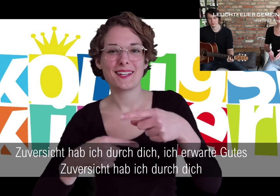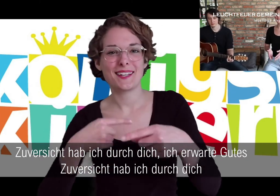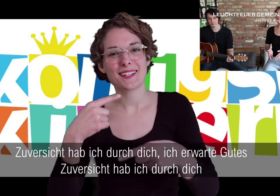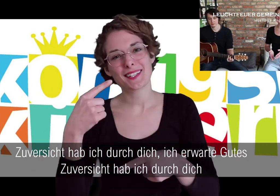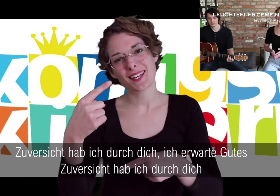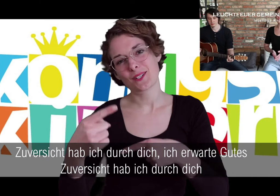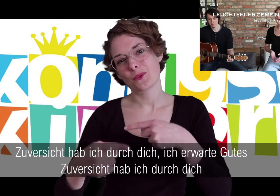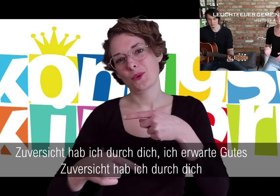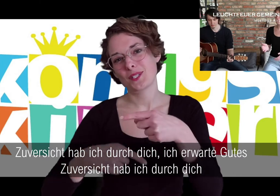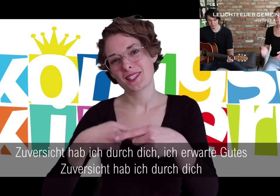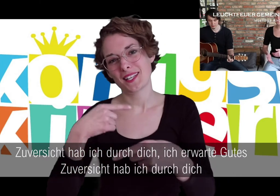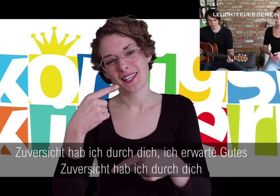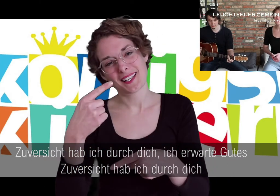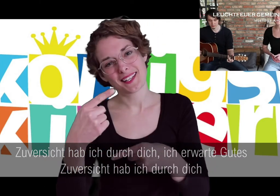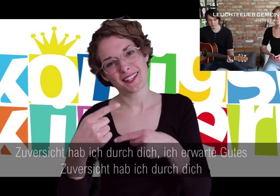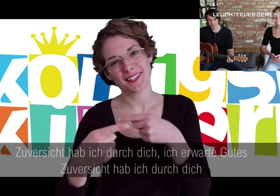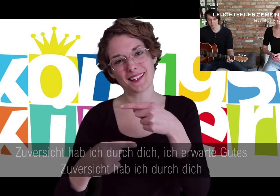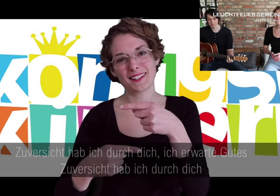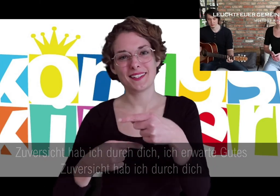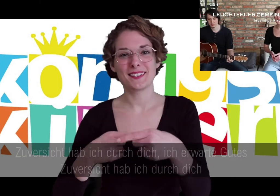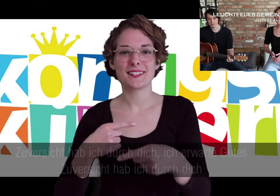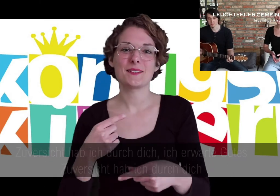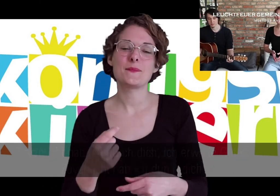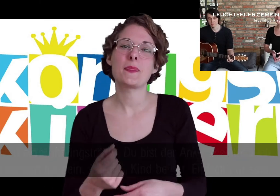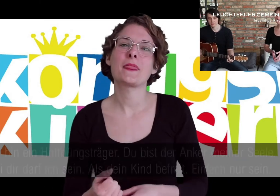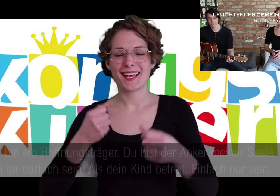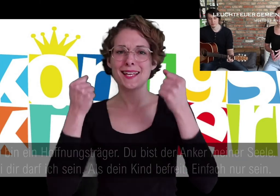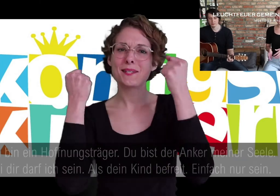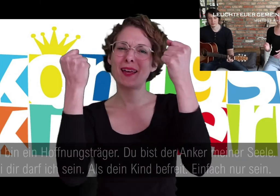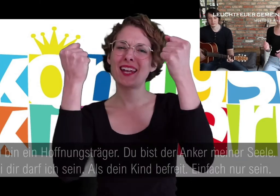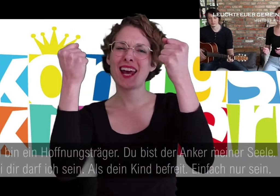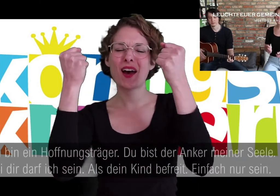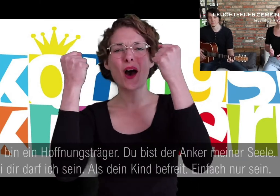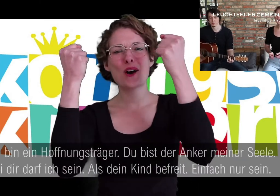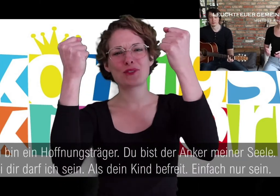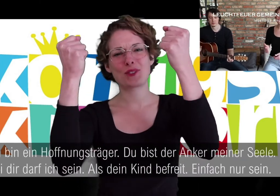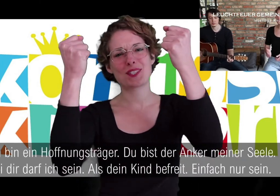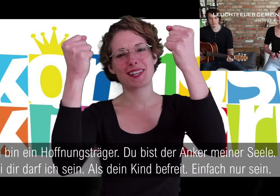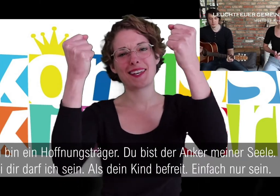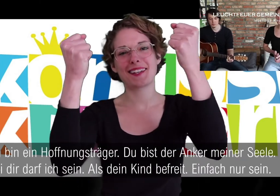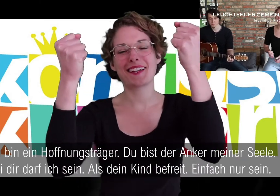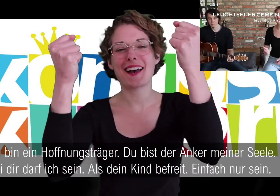hab ich durch dich, ich bin ein